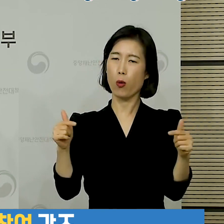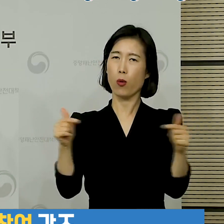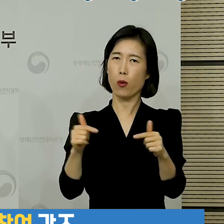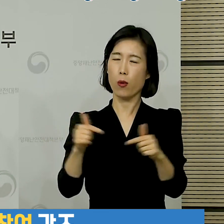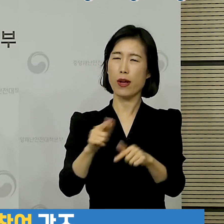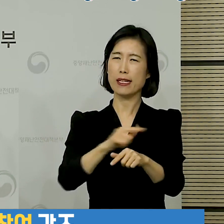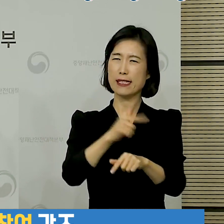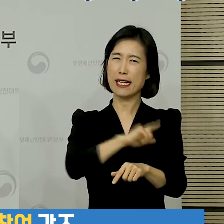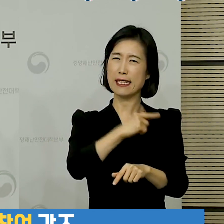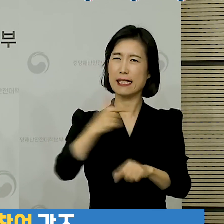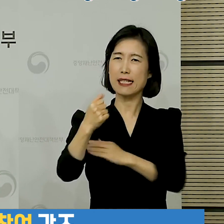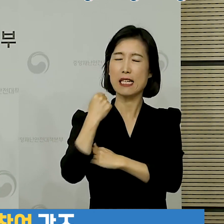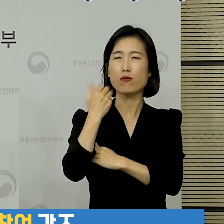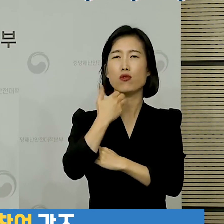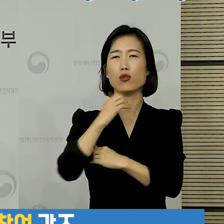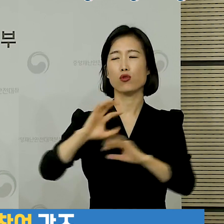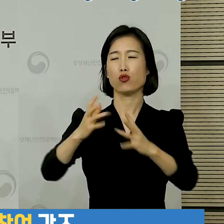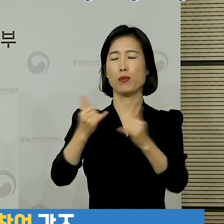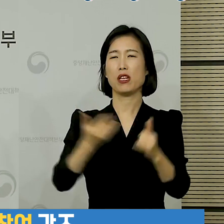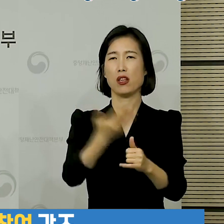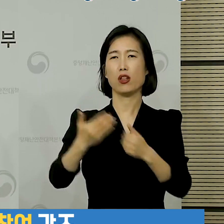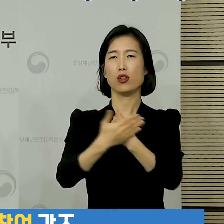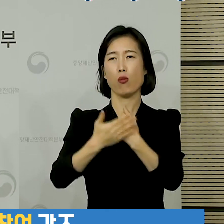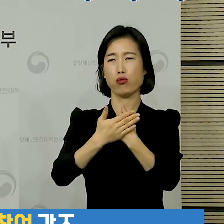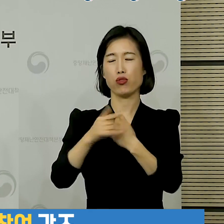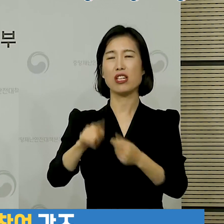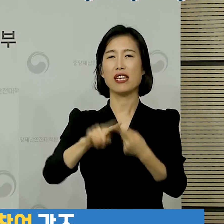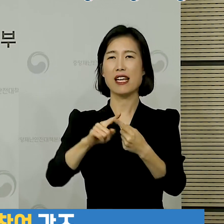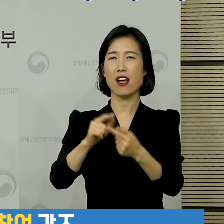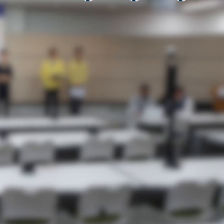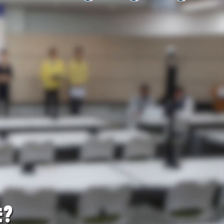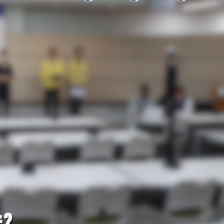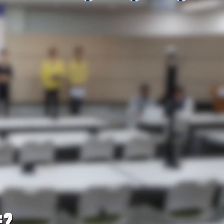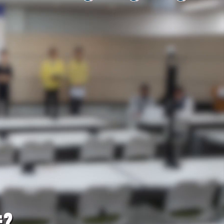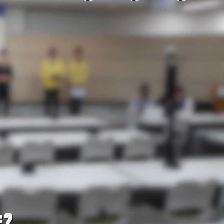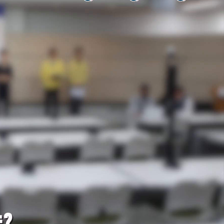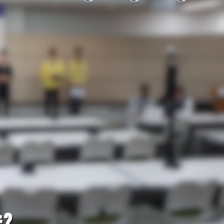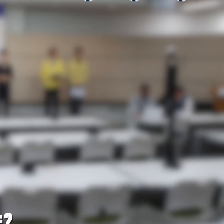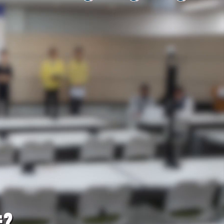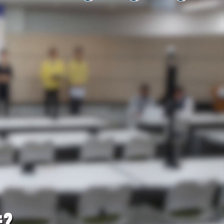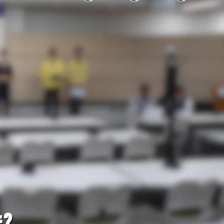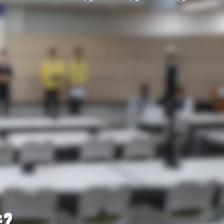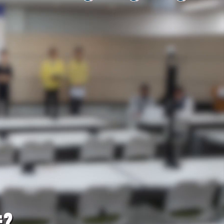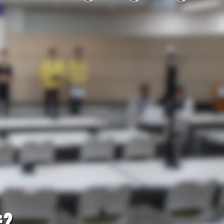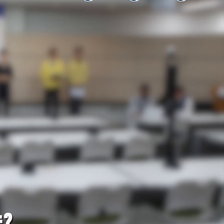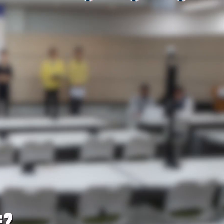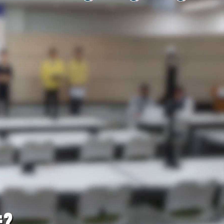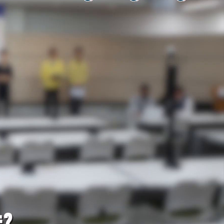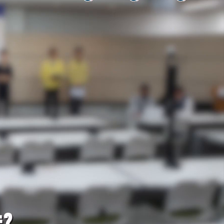가장 큰 힘이 되었다라는 부분들을 좀 강조를 했었습니다.